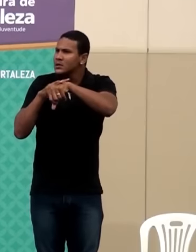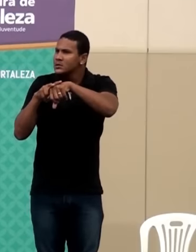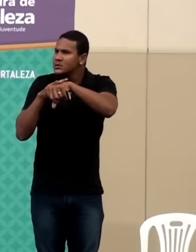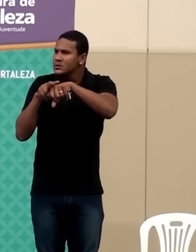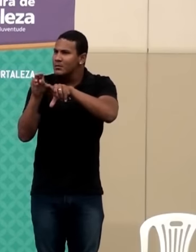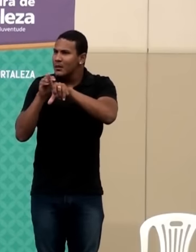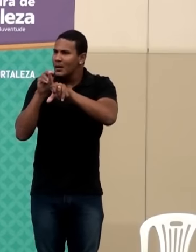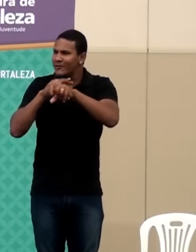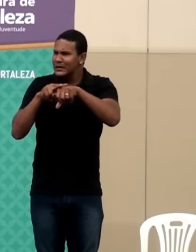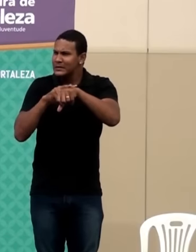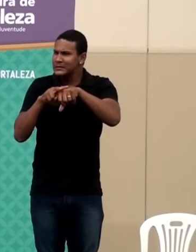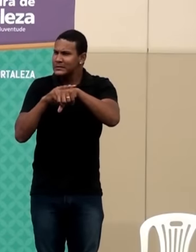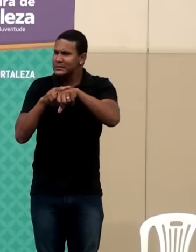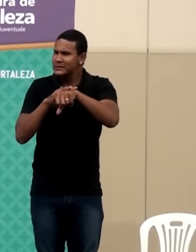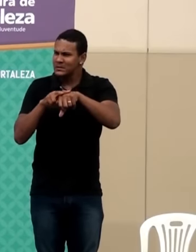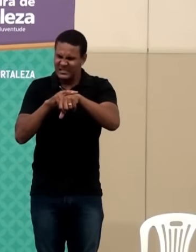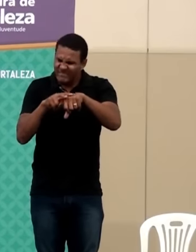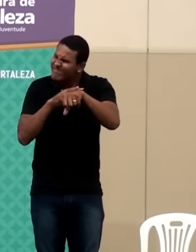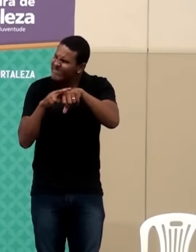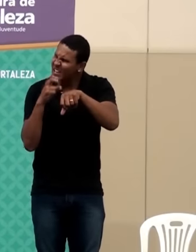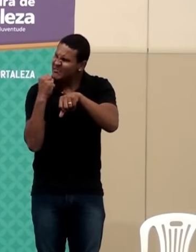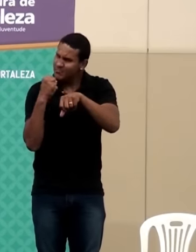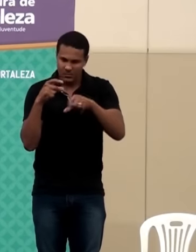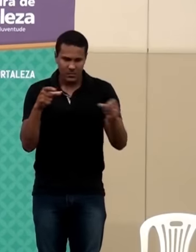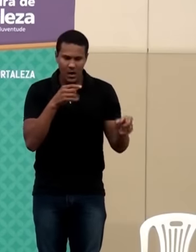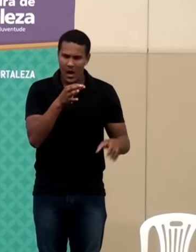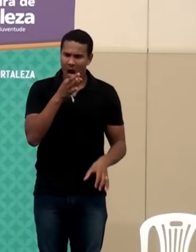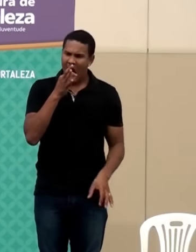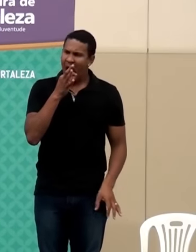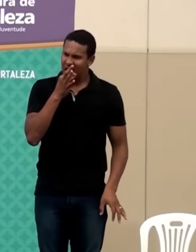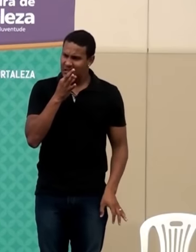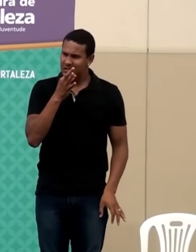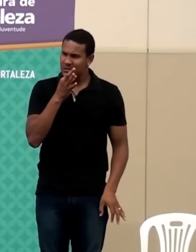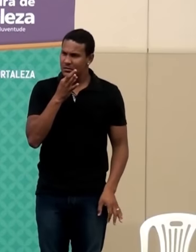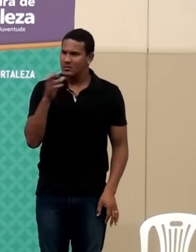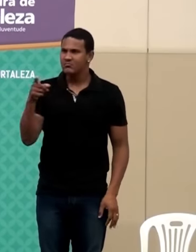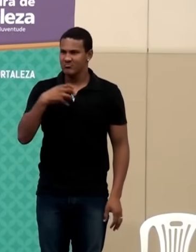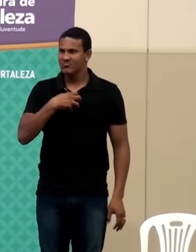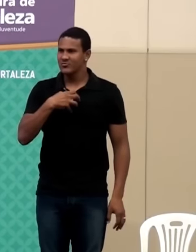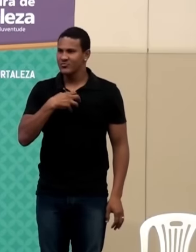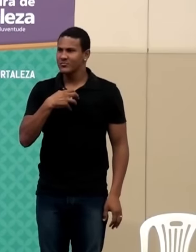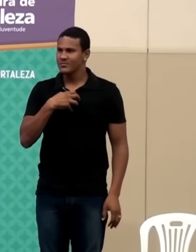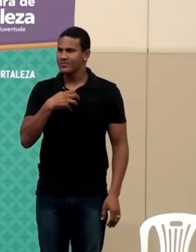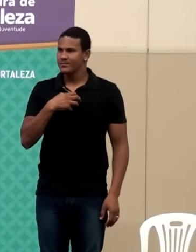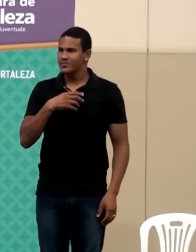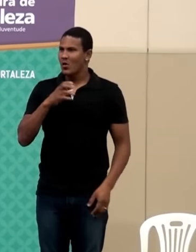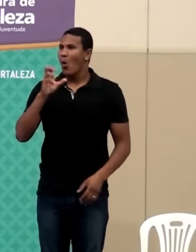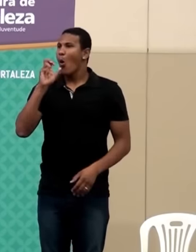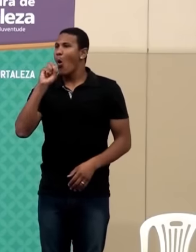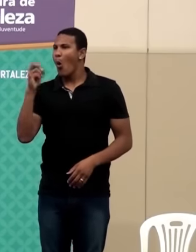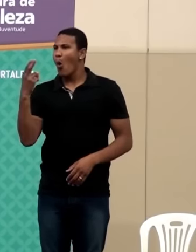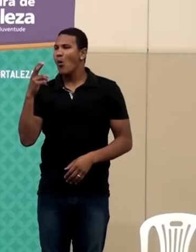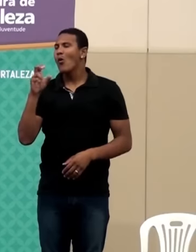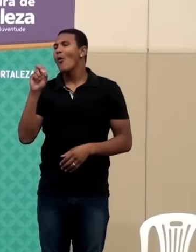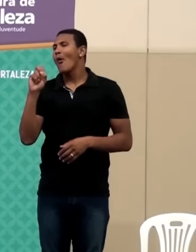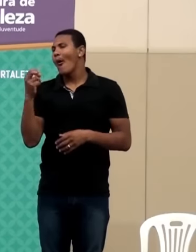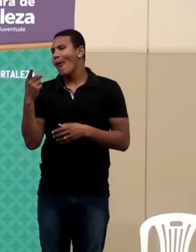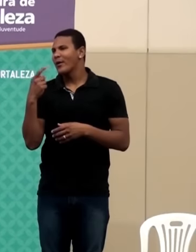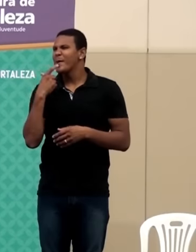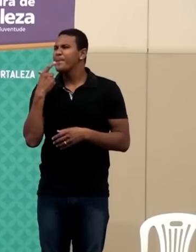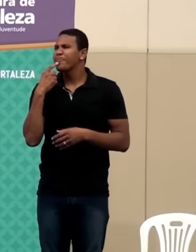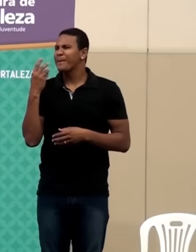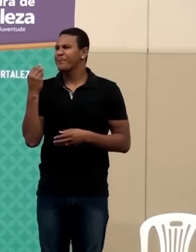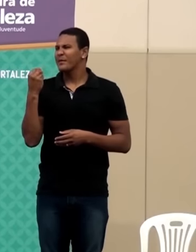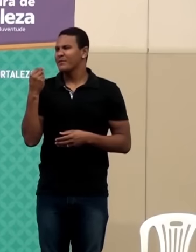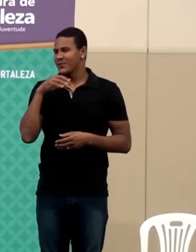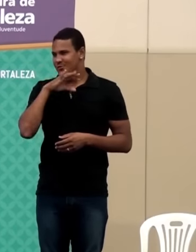cáustico adstringente. Ou então pega um caju verde. Você já deram uma dentada no caju verde? É ruim, né? Para a maioria das pessoas